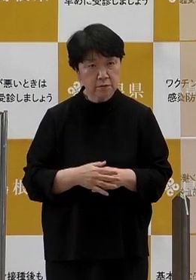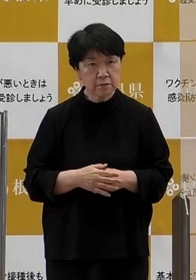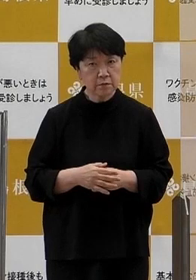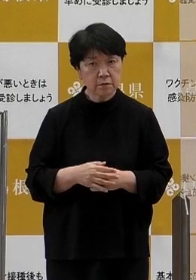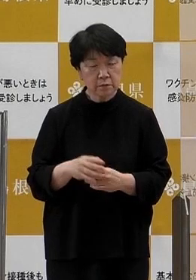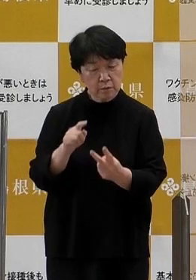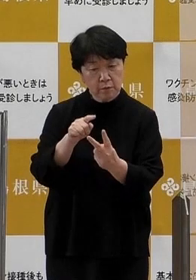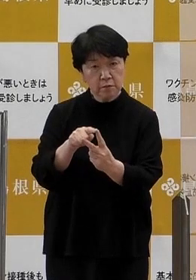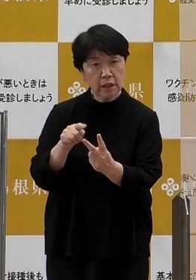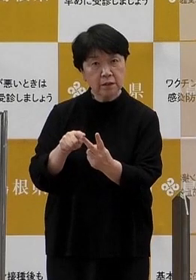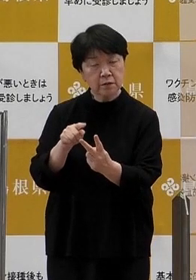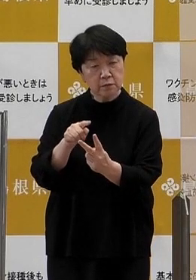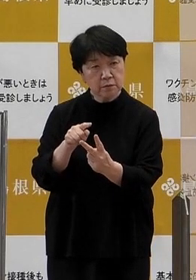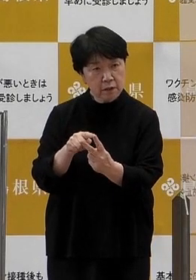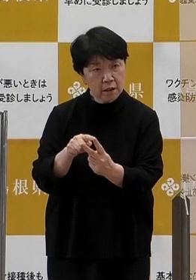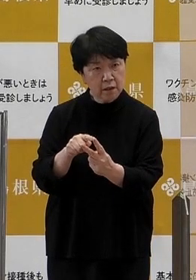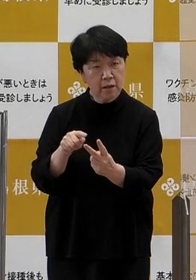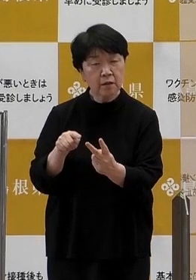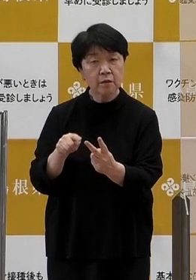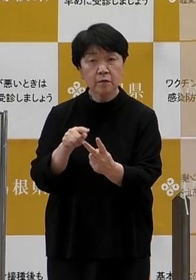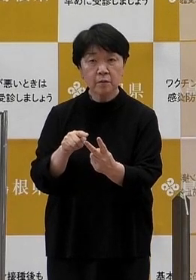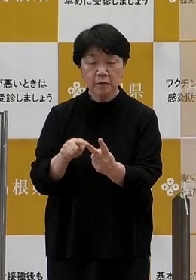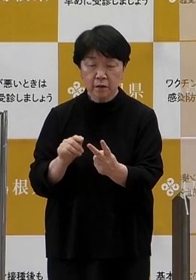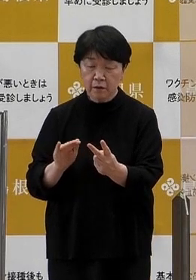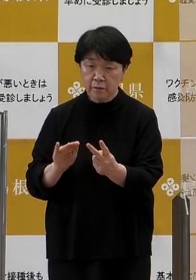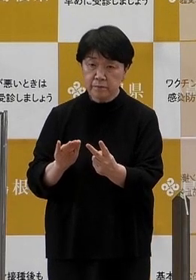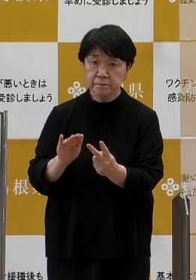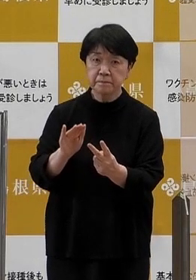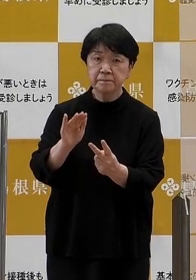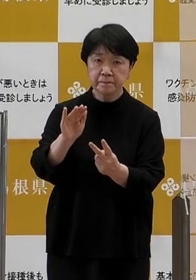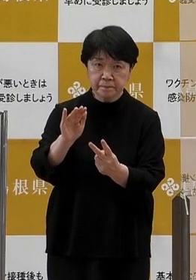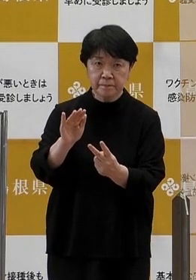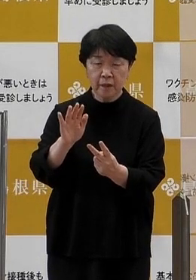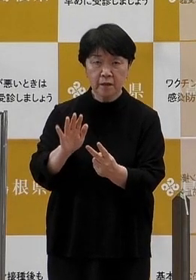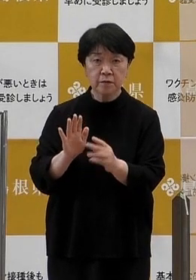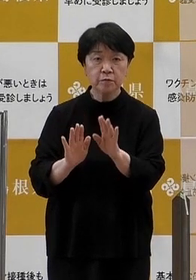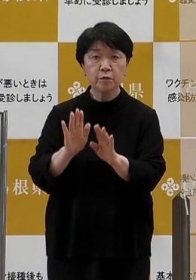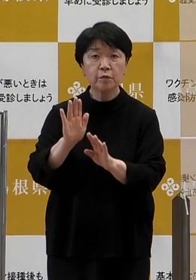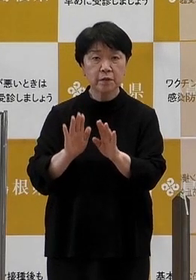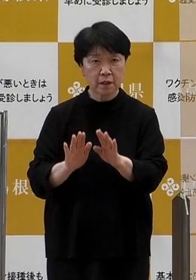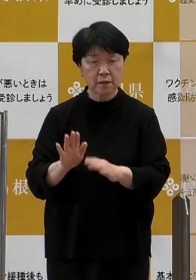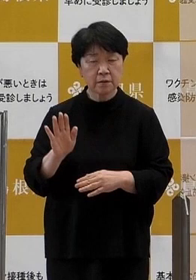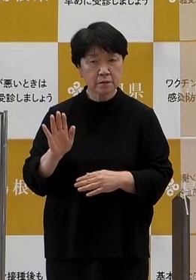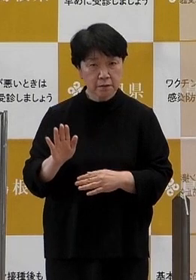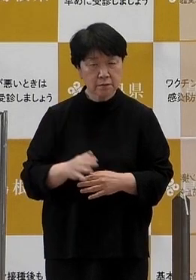つが切り上がってきているという状況でありますから、